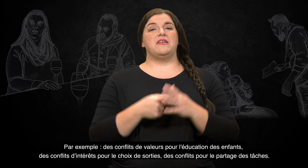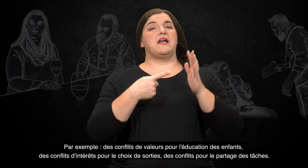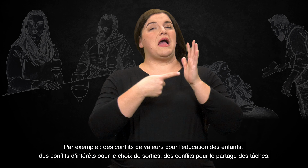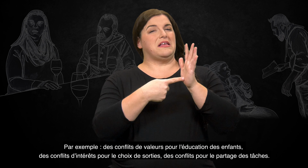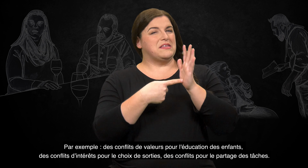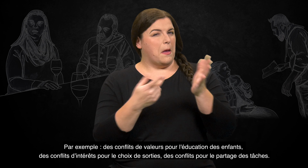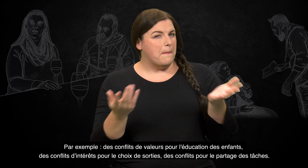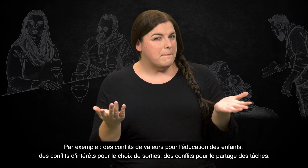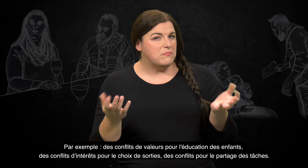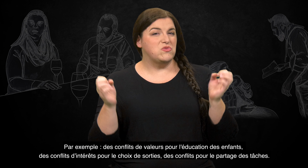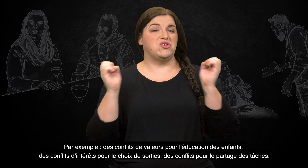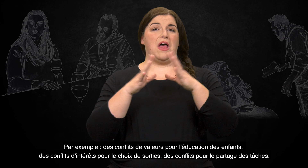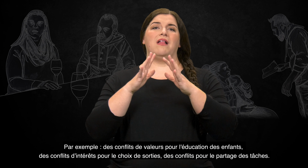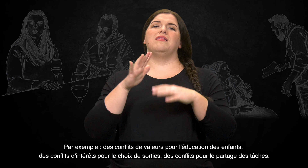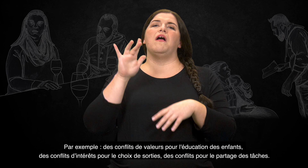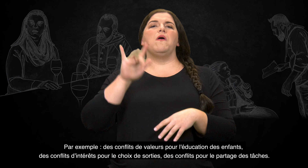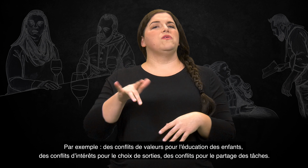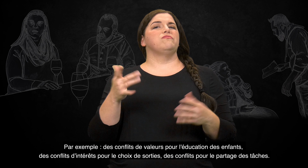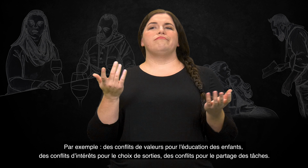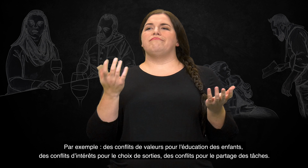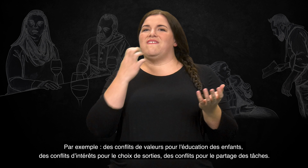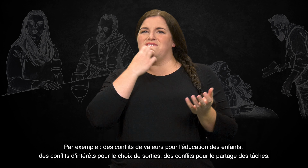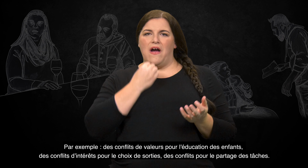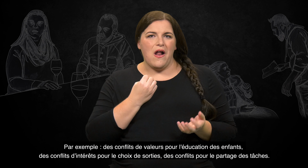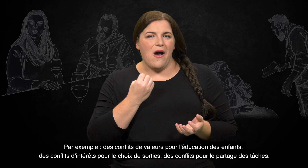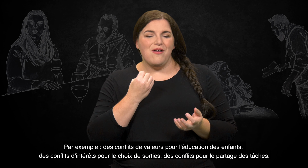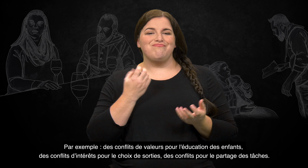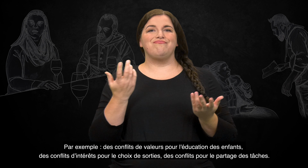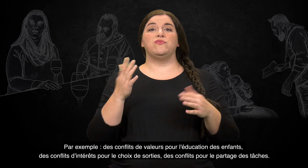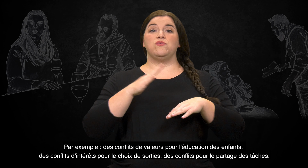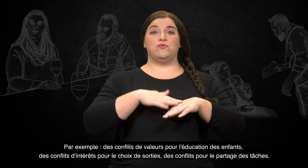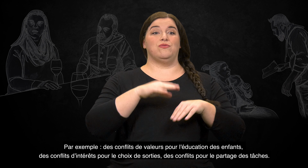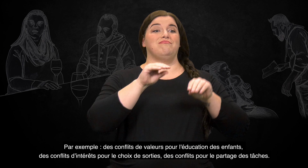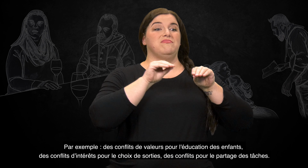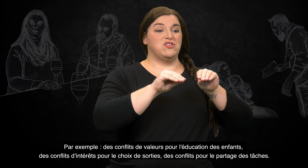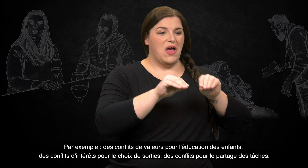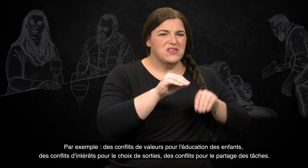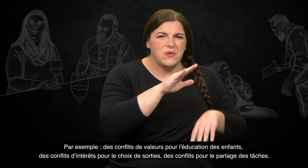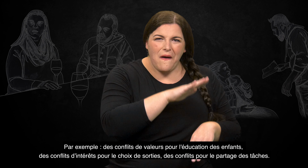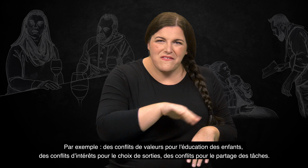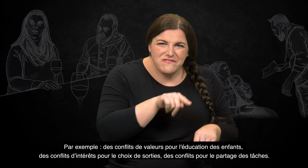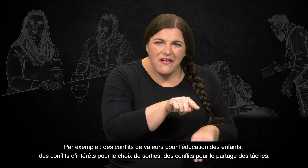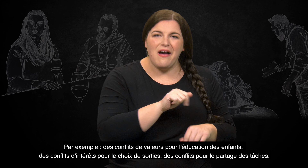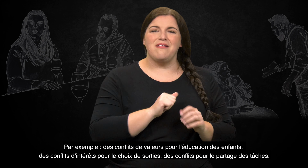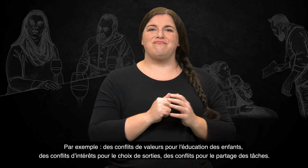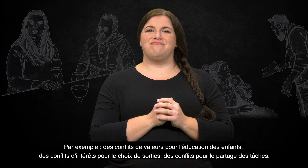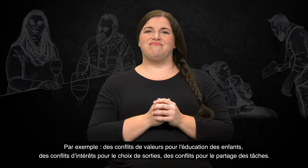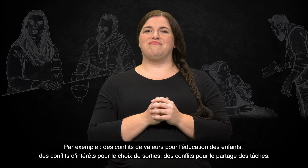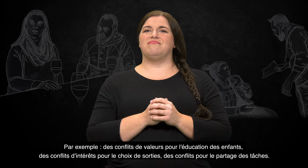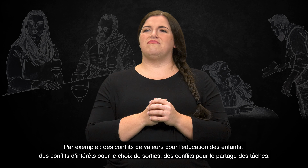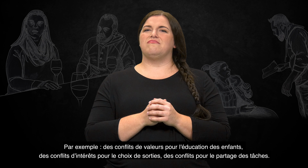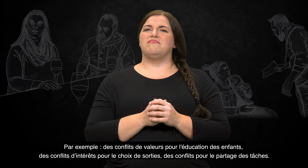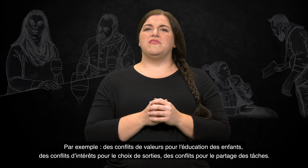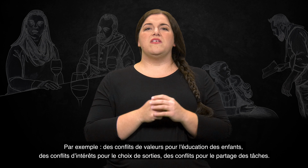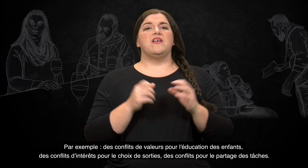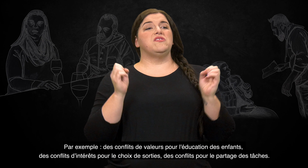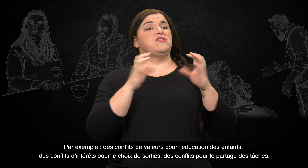Par exemple, des conflits de valeurs pour l'éducation des enfants, des conflits d'intérêts pour le choix de sortie, des